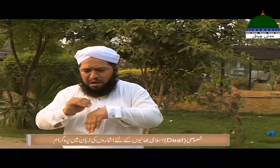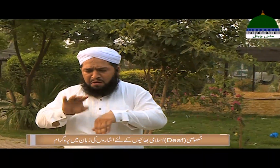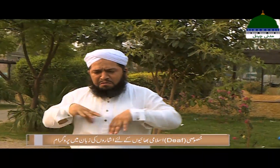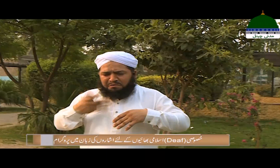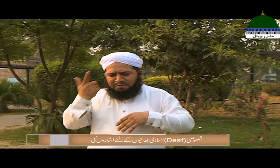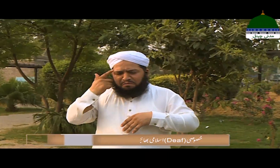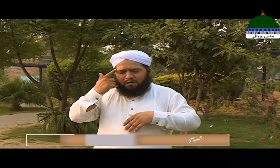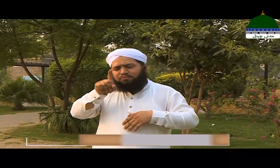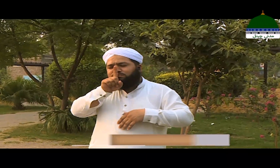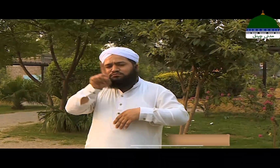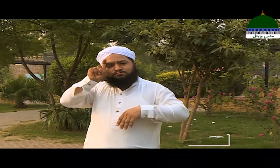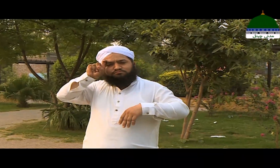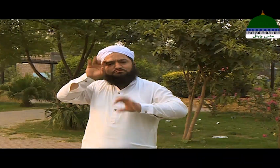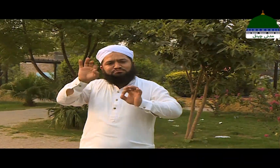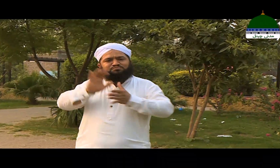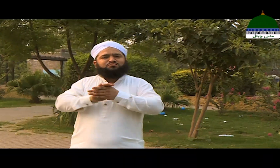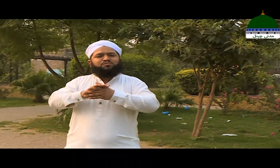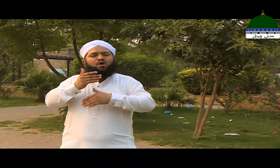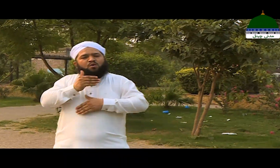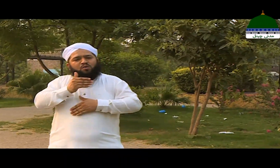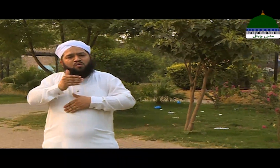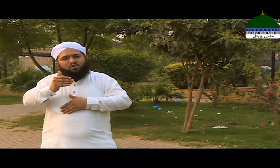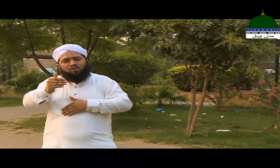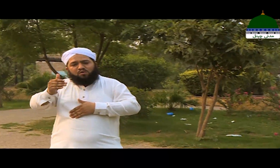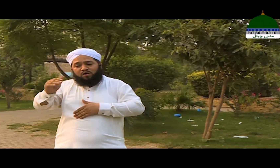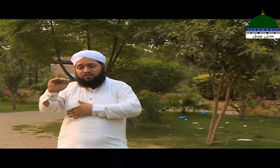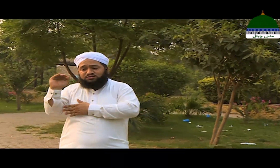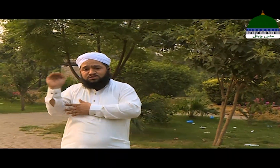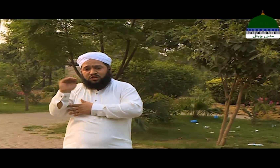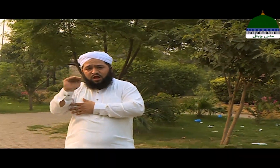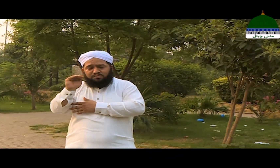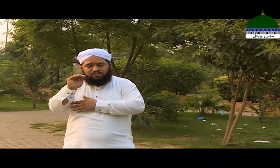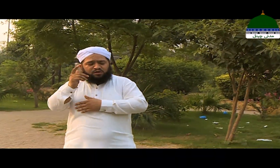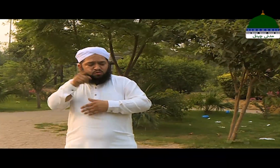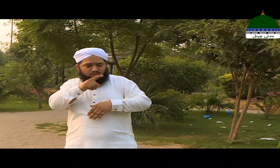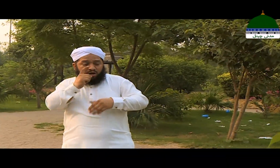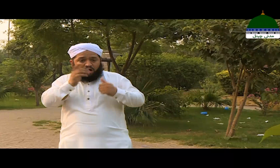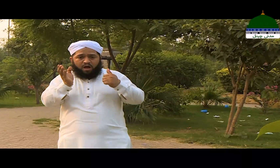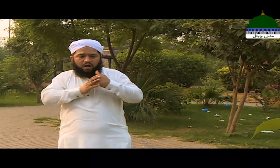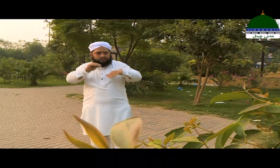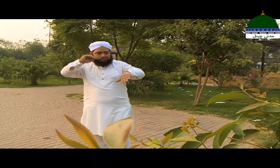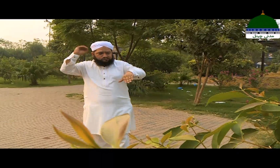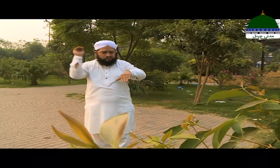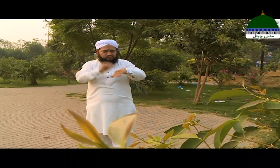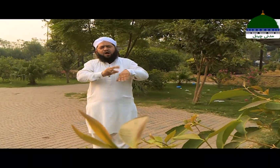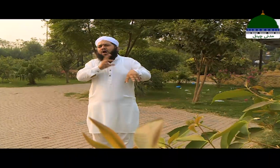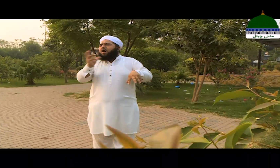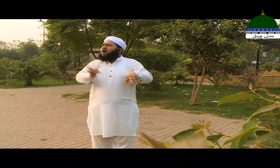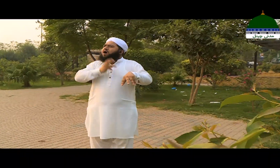سے کوئی نقصان پہنچا ہی نہ ہو۔ پھر ایک دن سانپ نے سوتے ہوئے اس کی زوجہ کو ڈس لیا۔ وہ درد سے چیخنے لگی